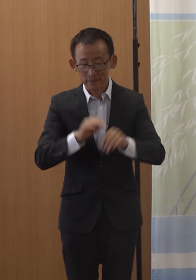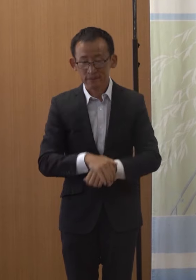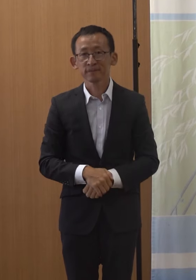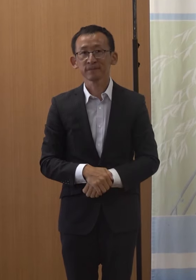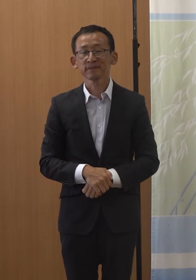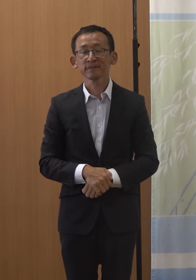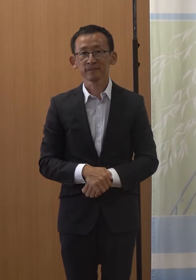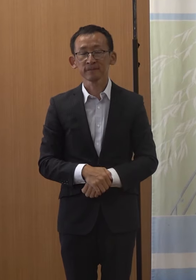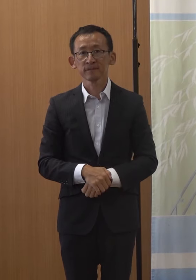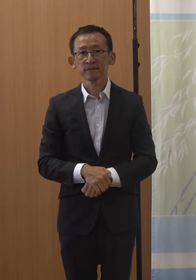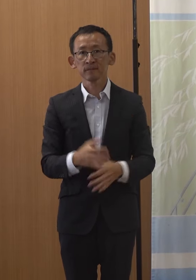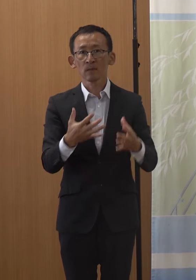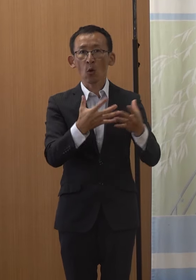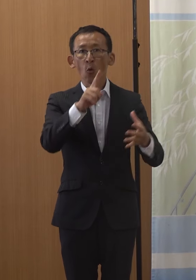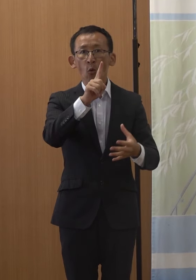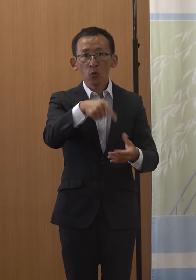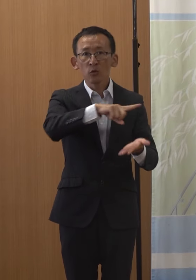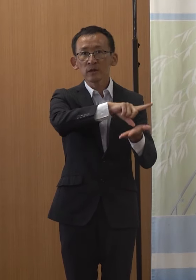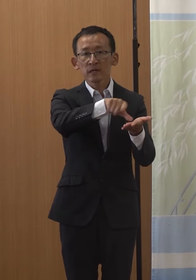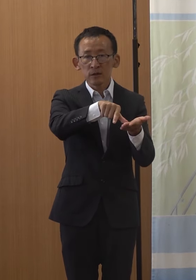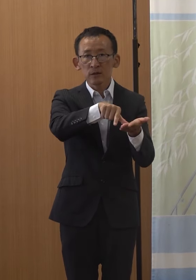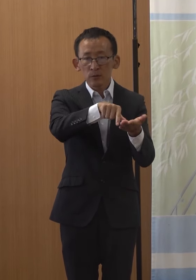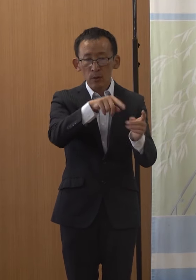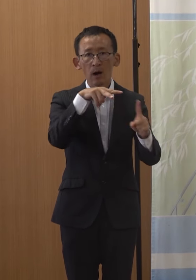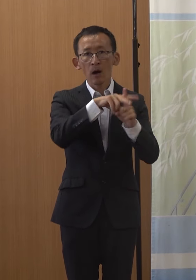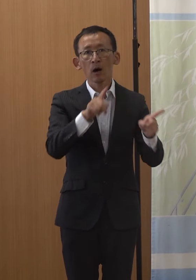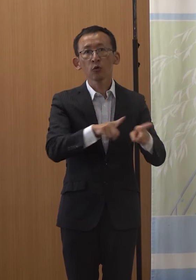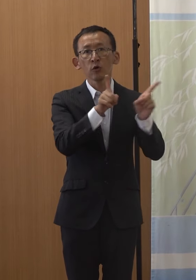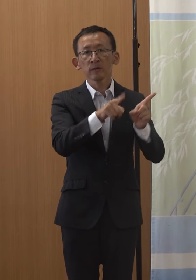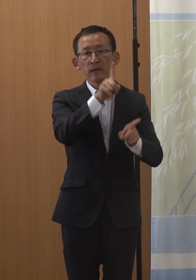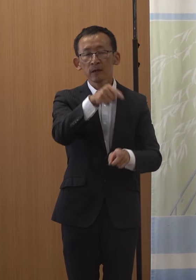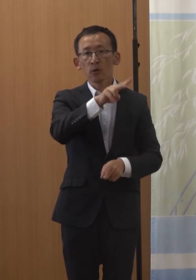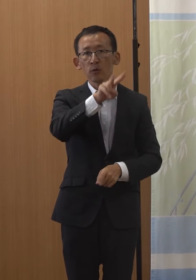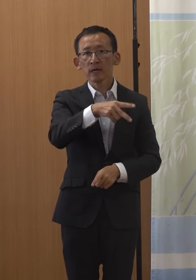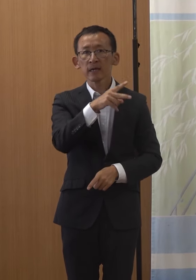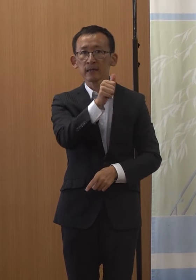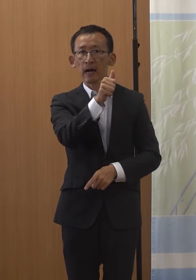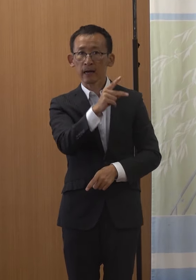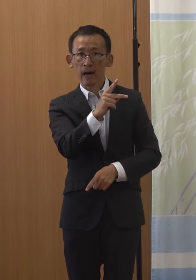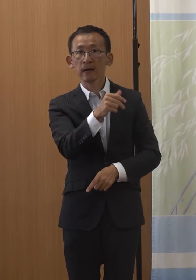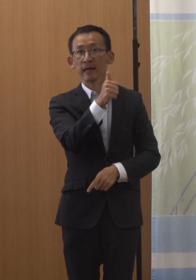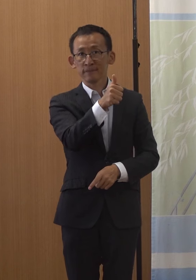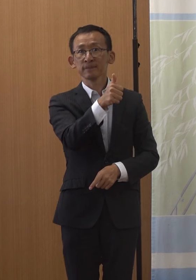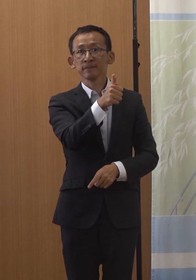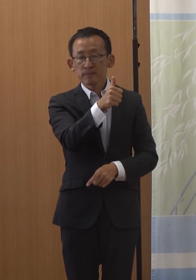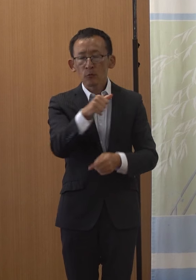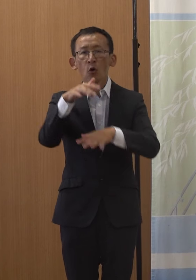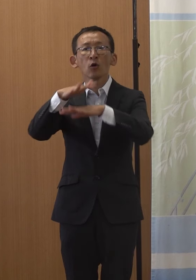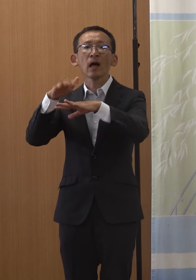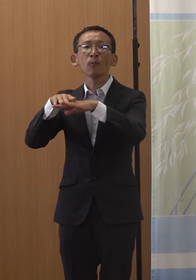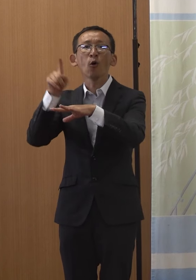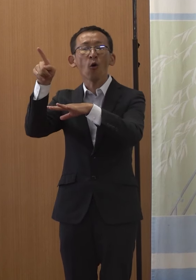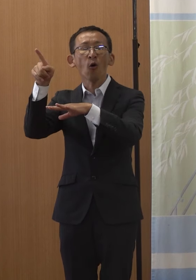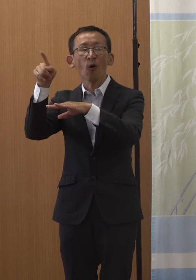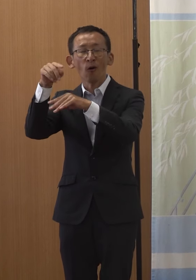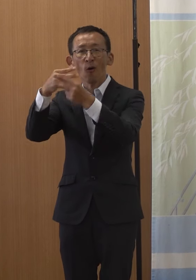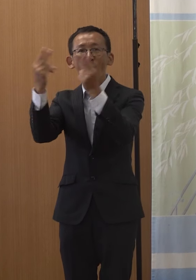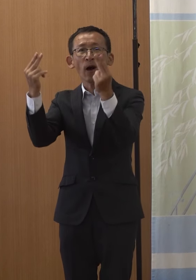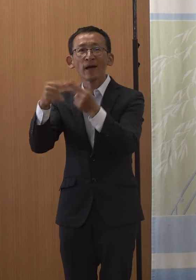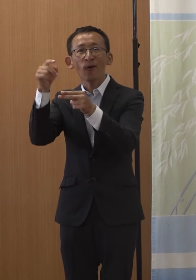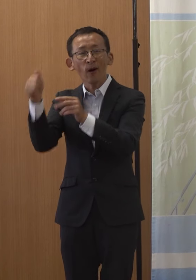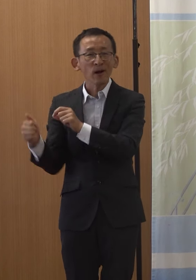大野地区の隊員のお名前は、小泉のりたかさんで、札幌市から移住される方です。活動